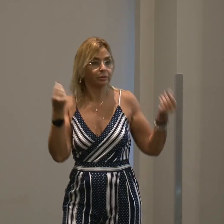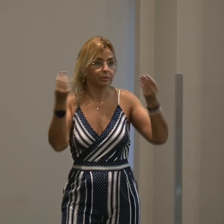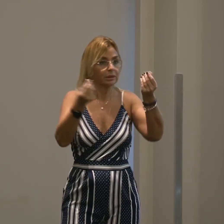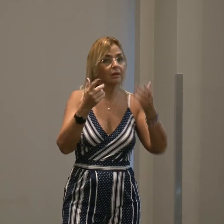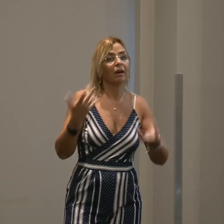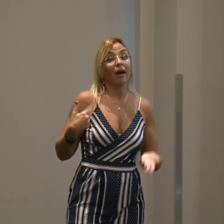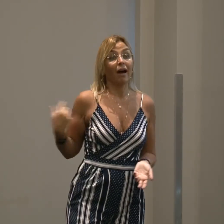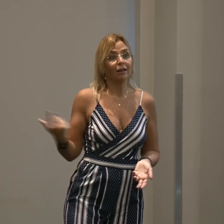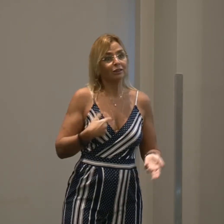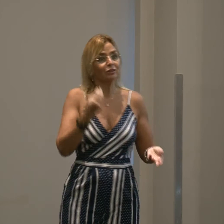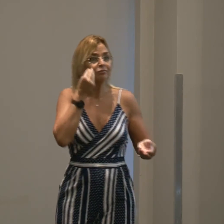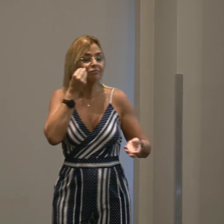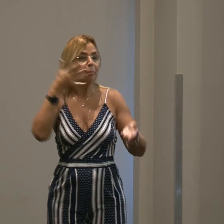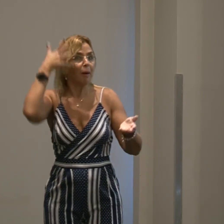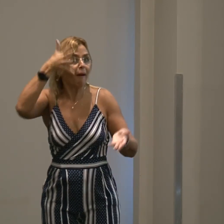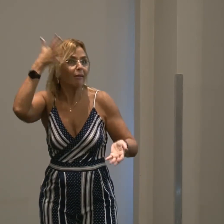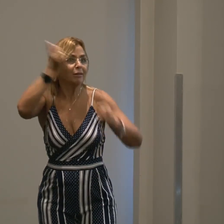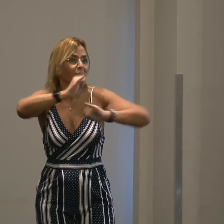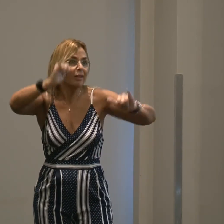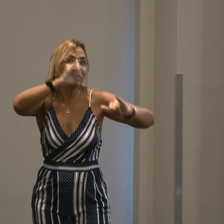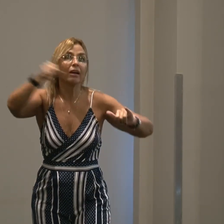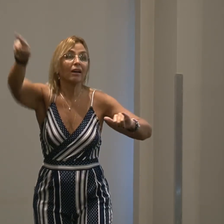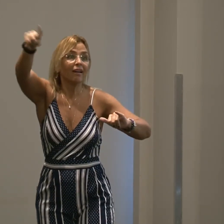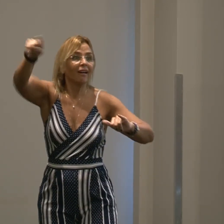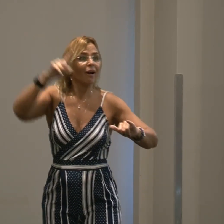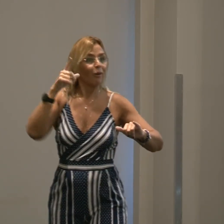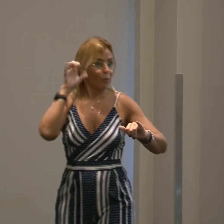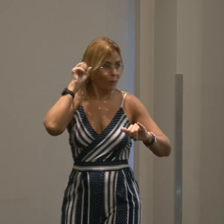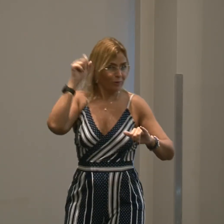necessidade de titulação para entrarem nessas universidades.